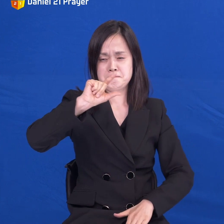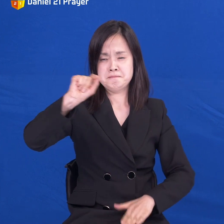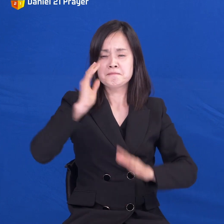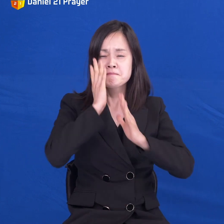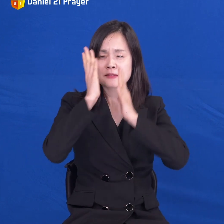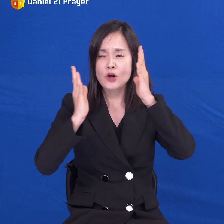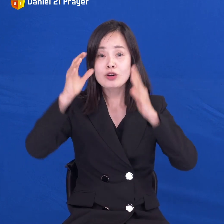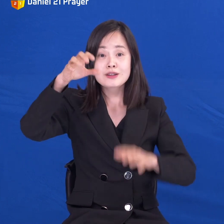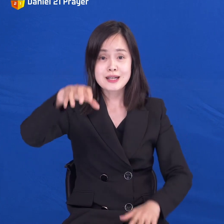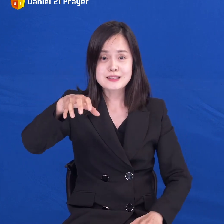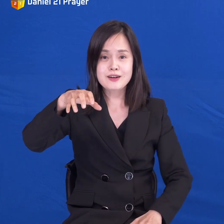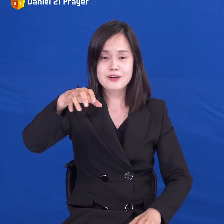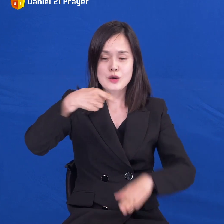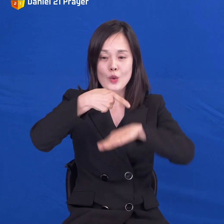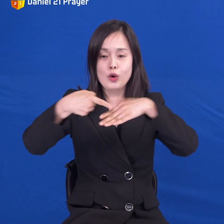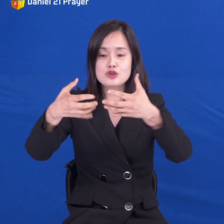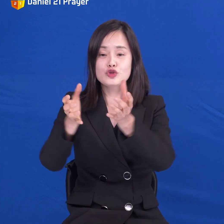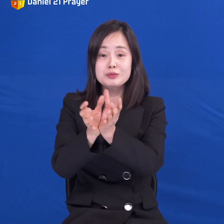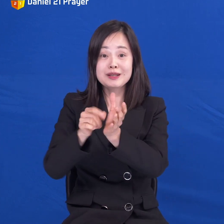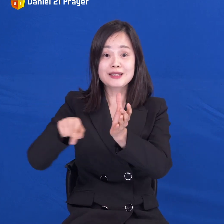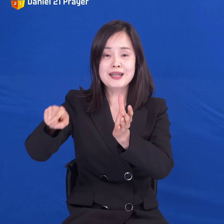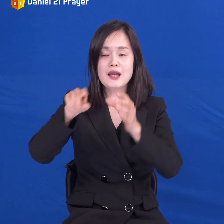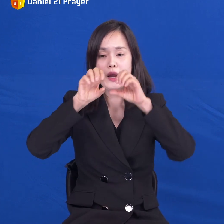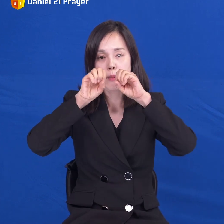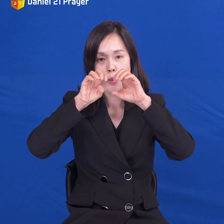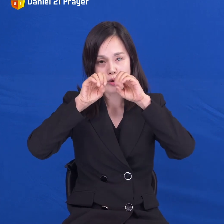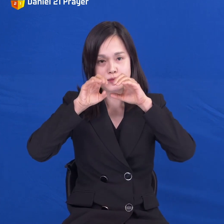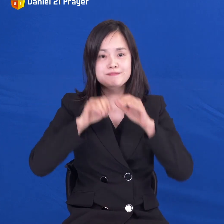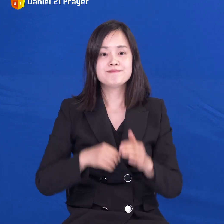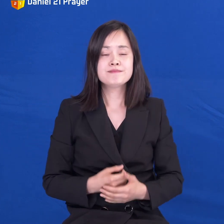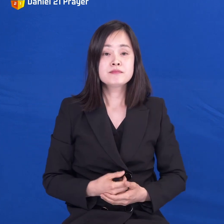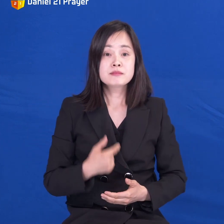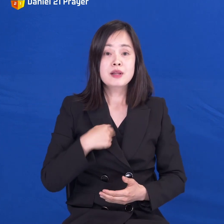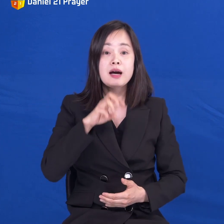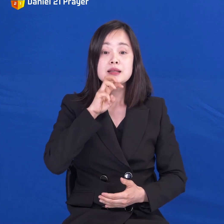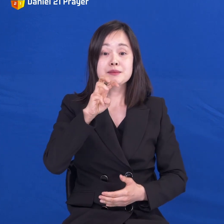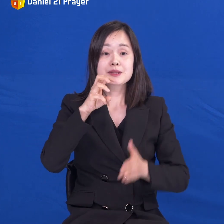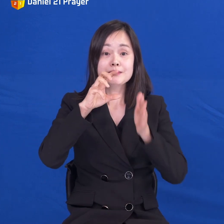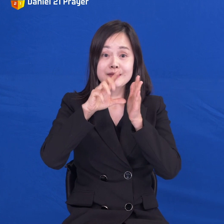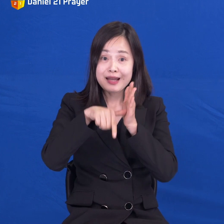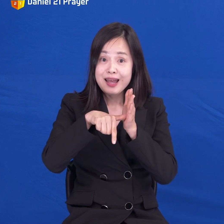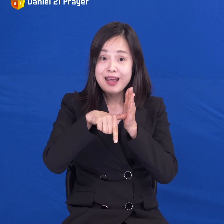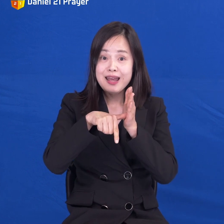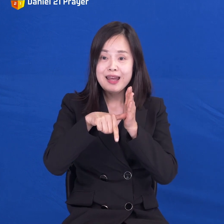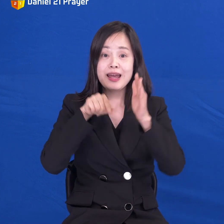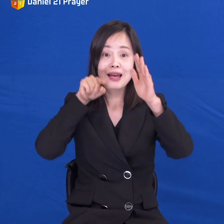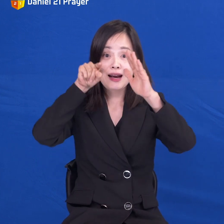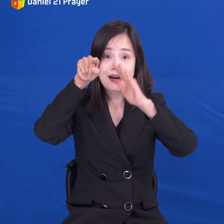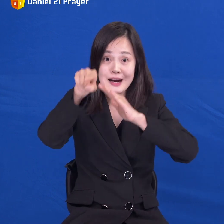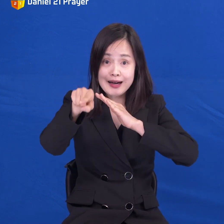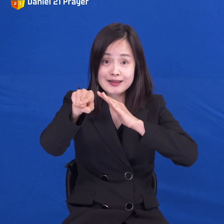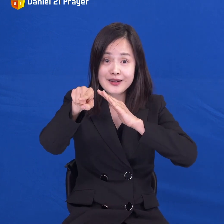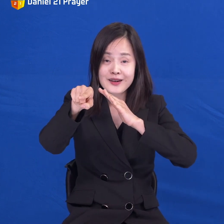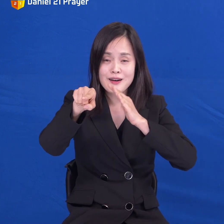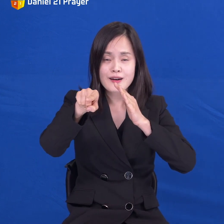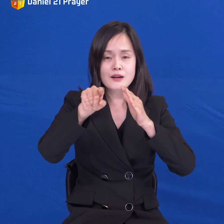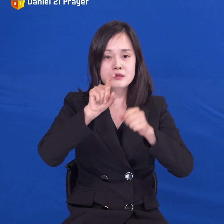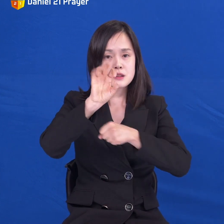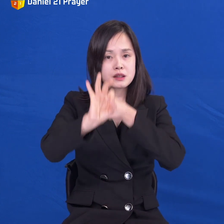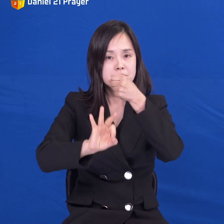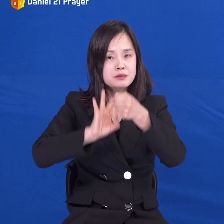선교사인데 30대에 갔어요. 그리고 40대를 지나고 지금 마지막